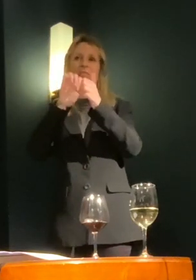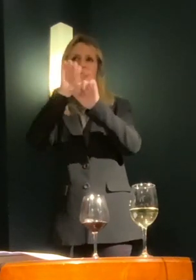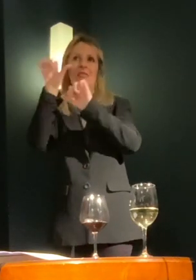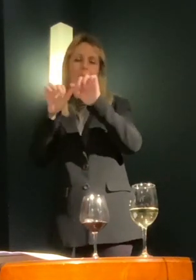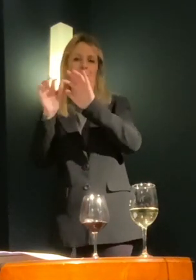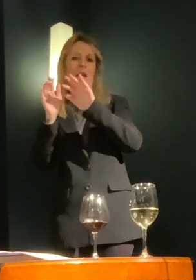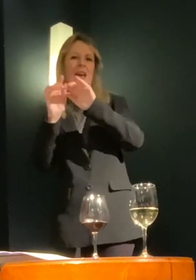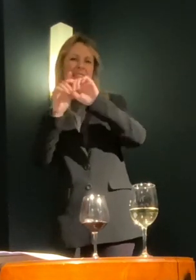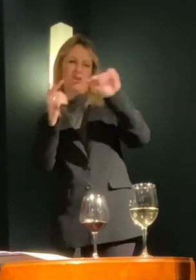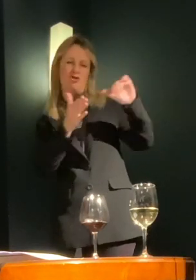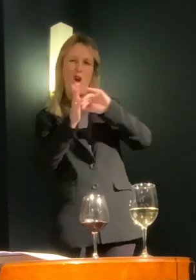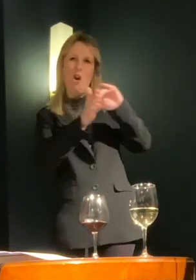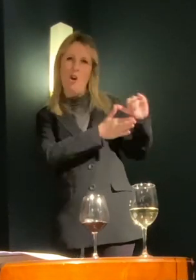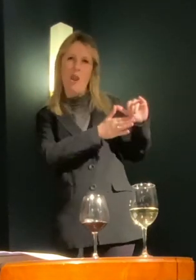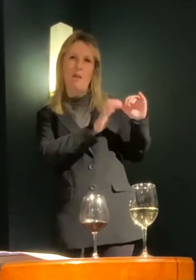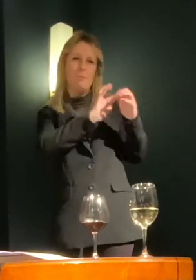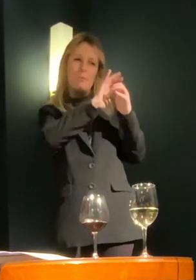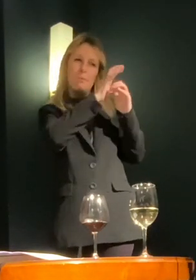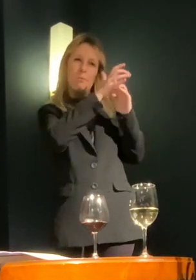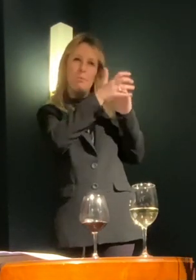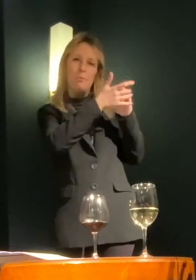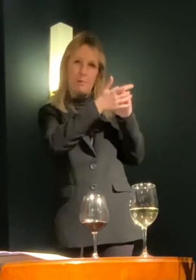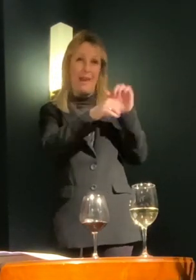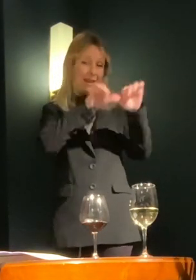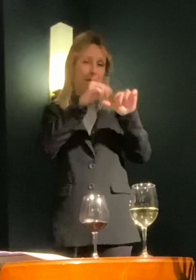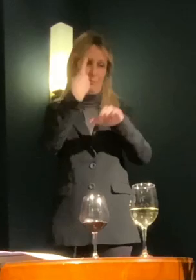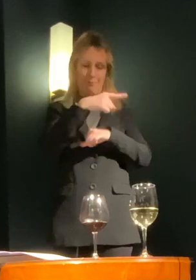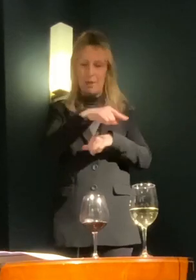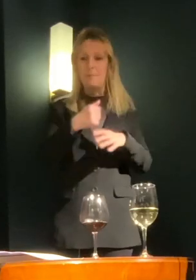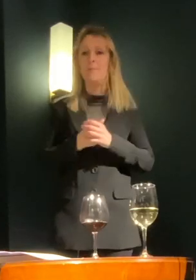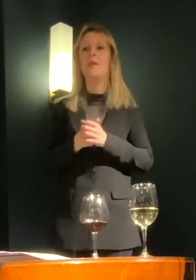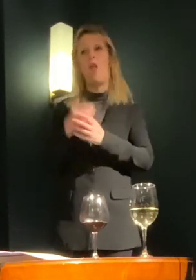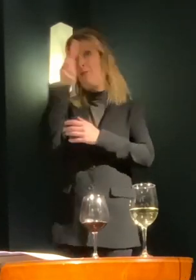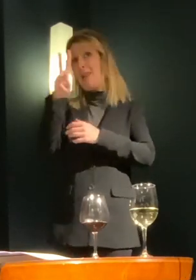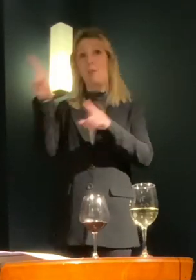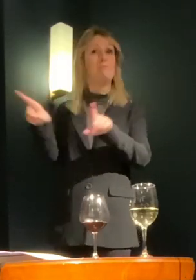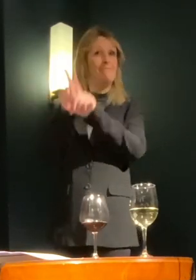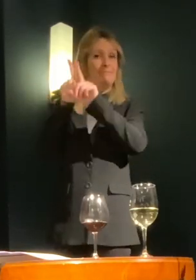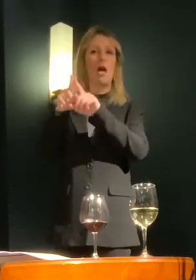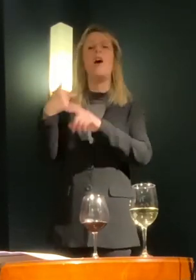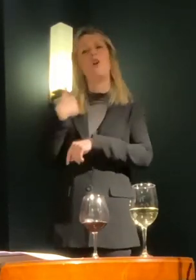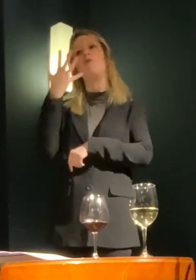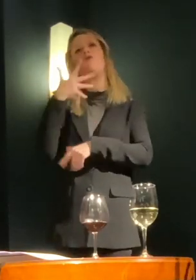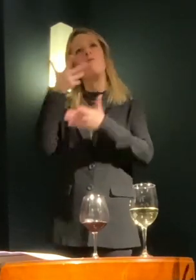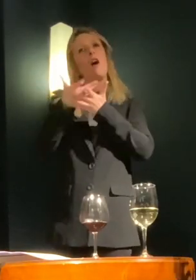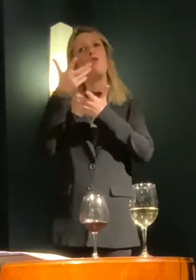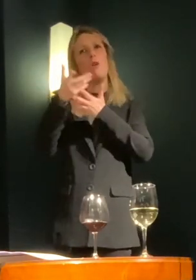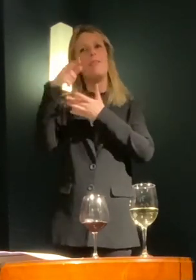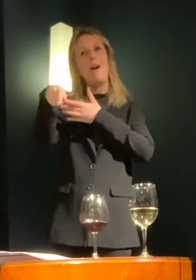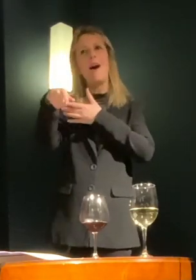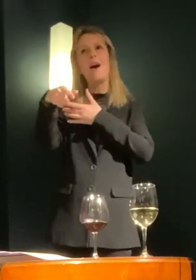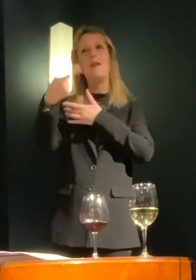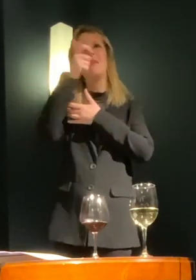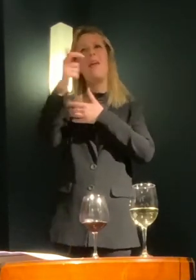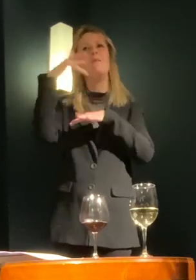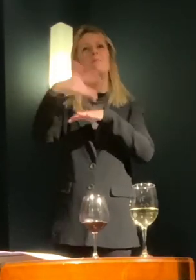nel libro. Per cui diciamo... Volevo raccontare questo momento perché secondo me era una cosa che non era mai stata fatta, era una cosa